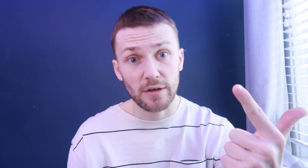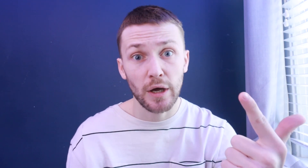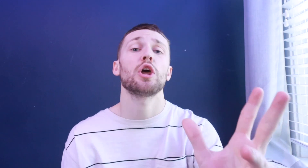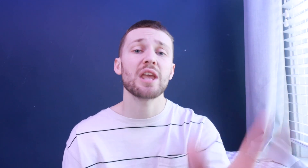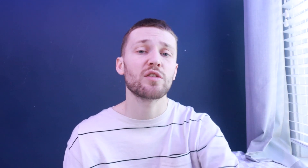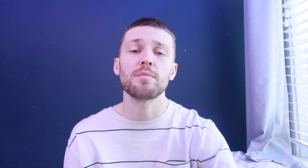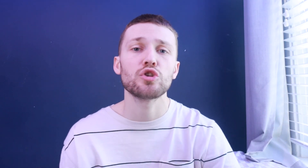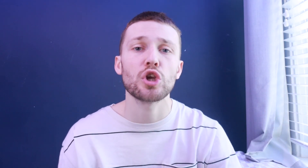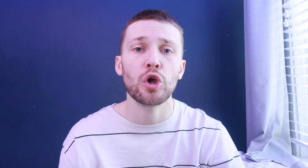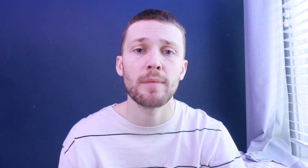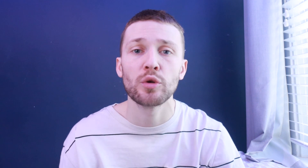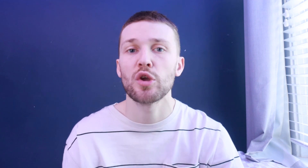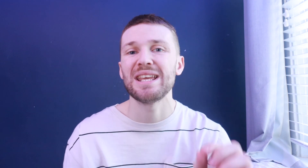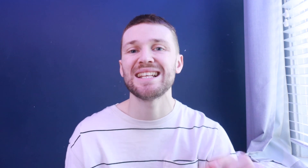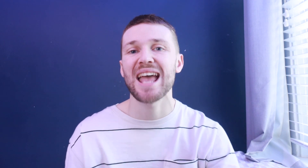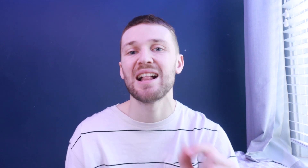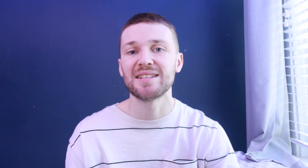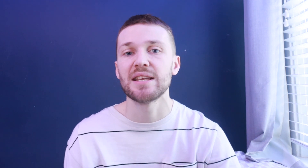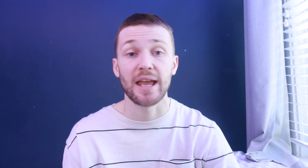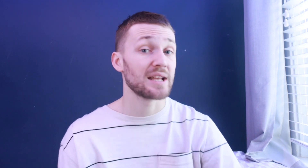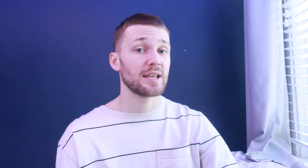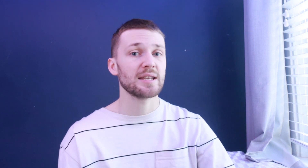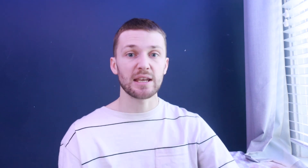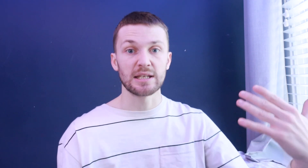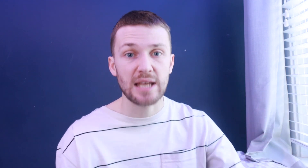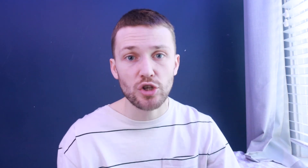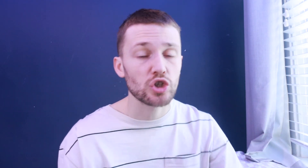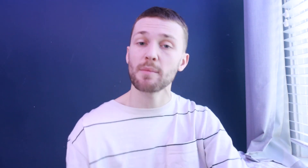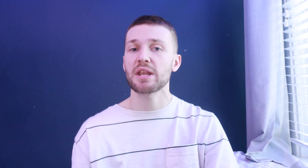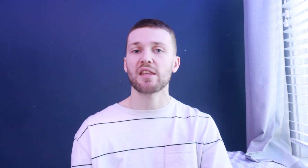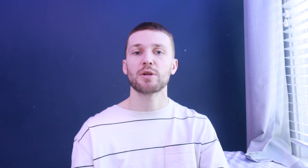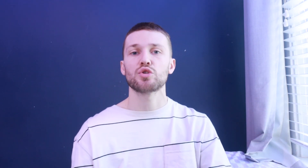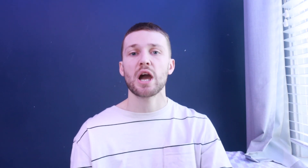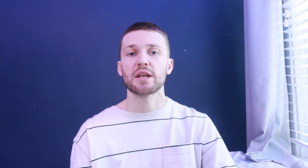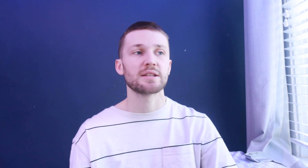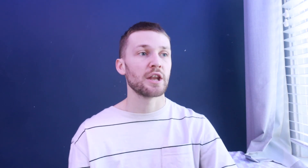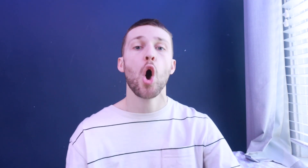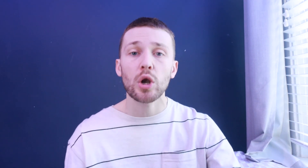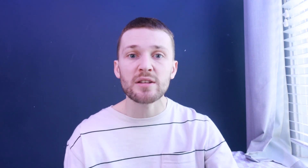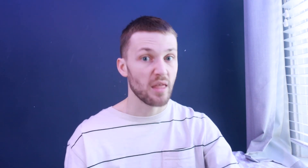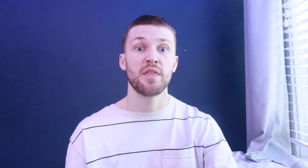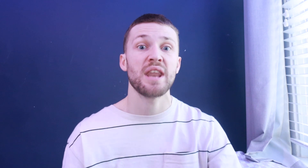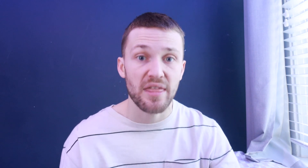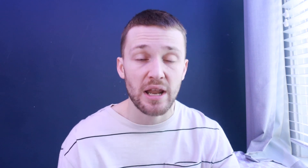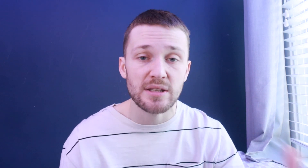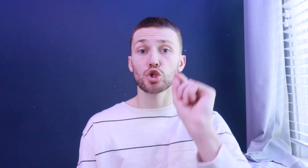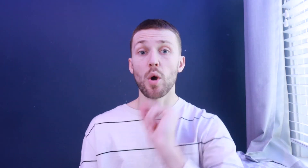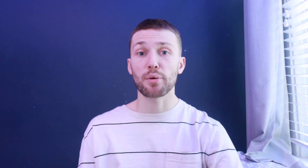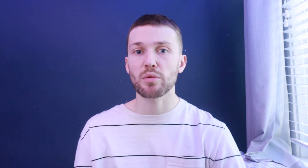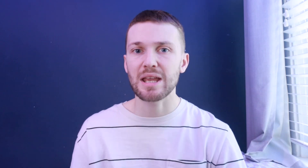of. Yr iaith dwi'n mynd i trio hyn mewn yw is-el-direg. Yn Saesneg, Dutch, dyma'r iaith maen nhw'n siarad yn Holland, the Netherlands. So, y brawddeg